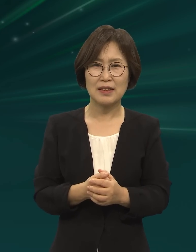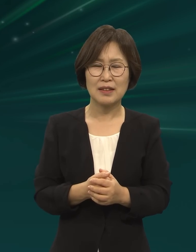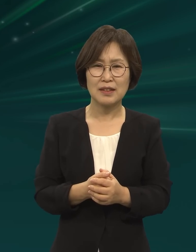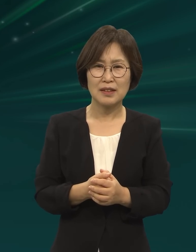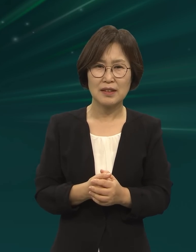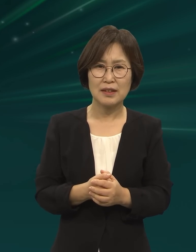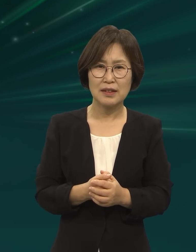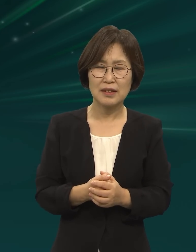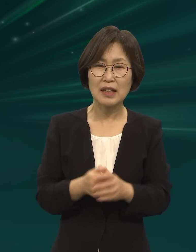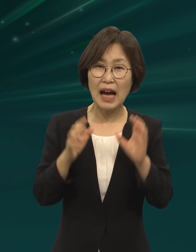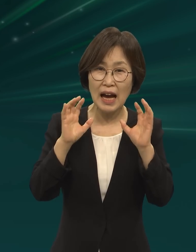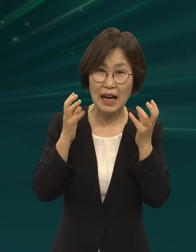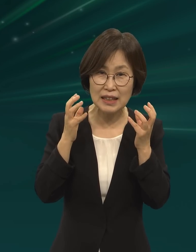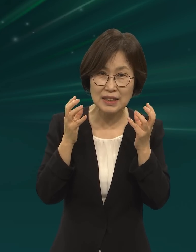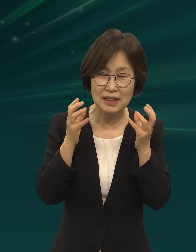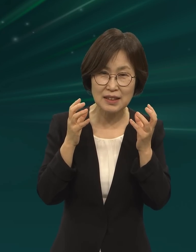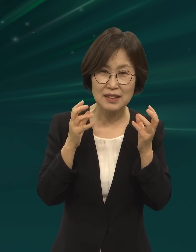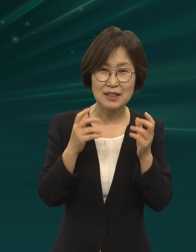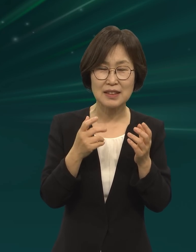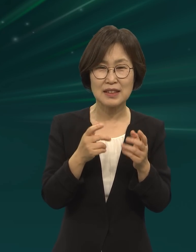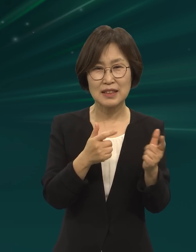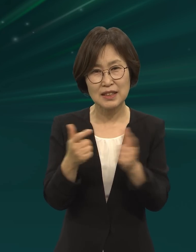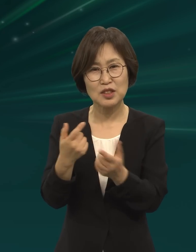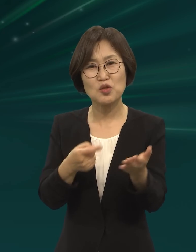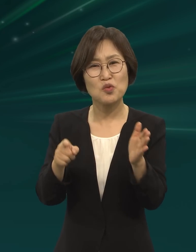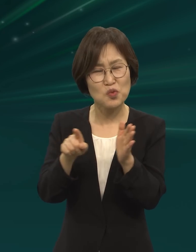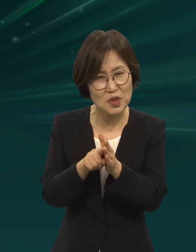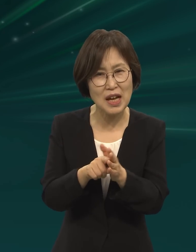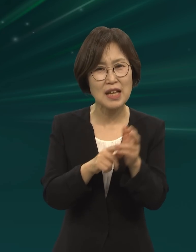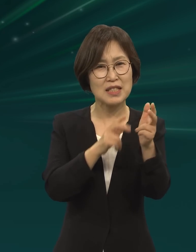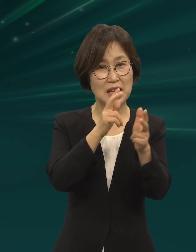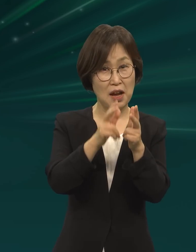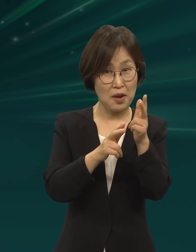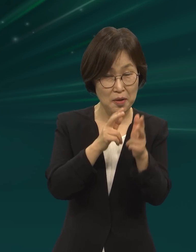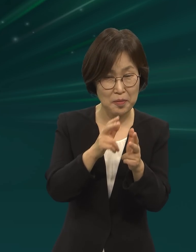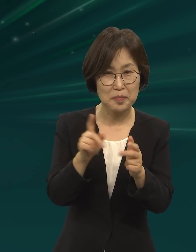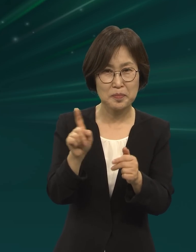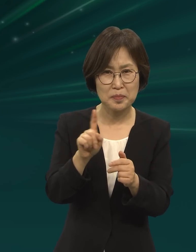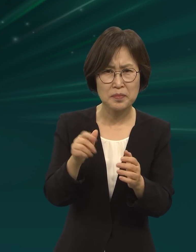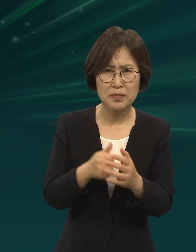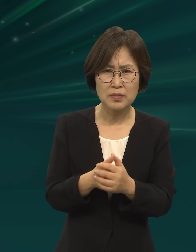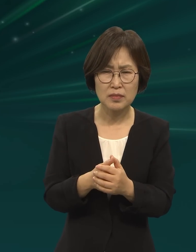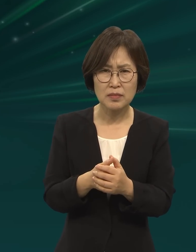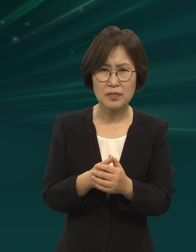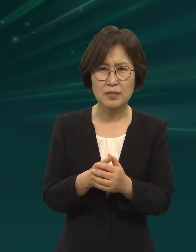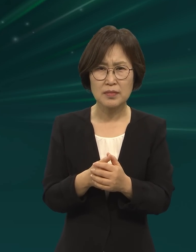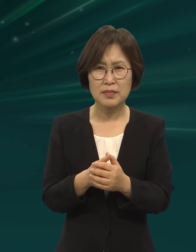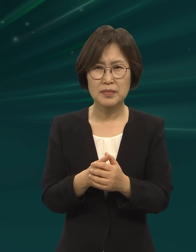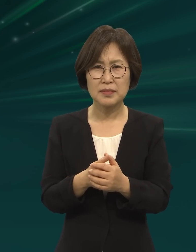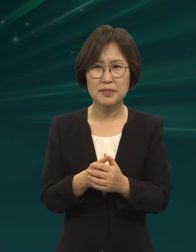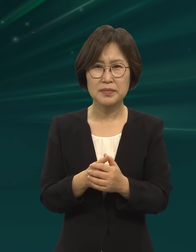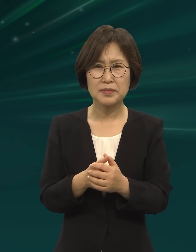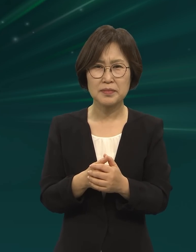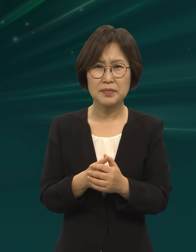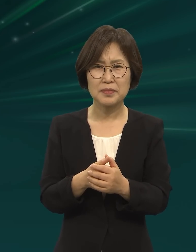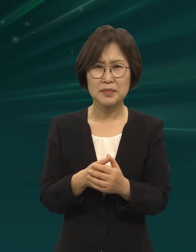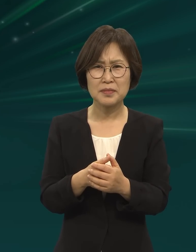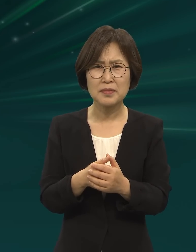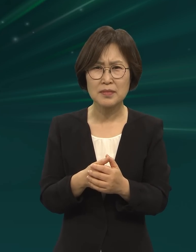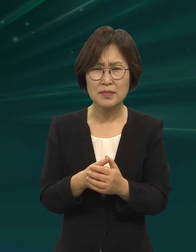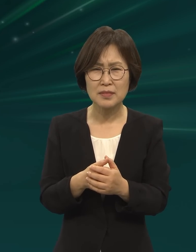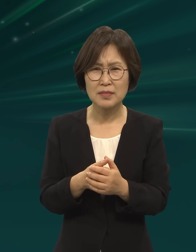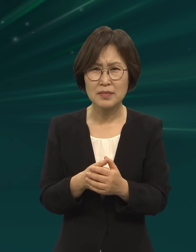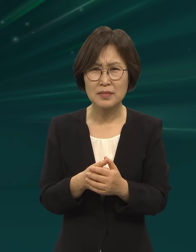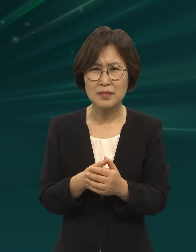사역, 다음 세대를 위한 사역을 하나님께서, 어차피 사람들이 나이 많아서 뭐